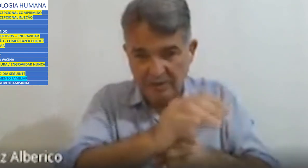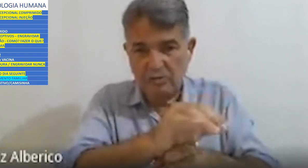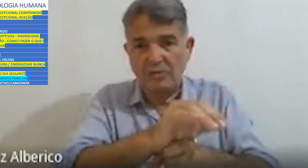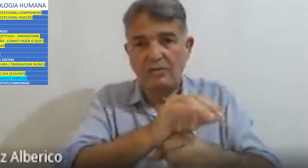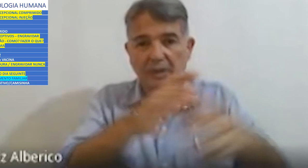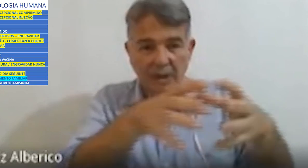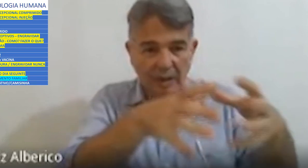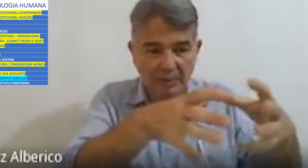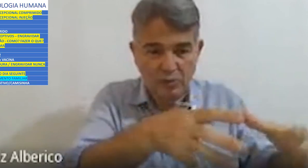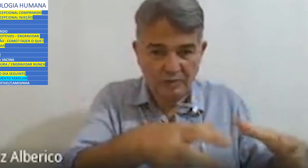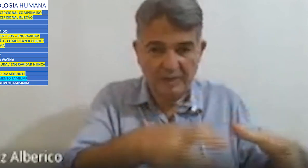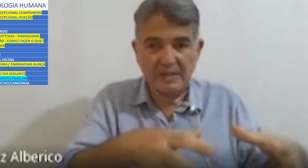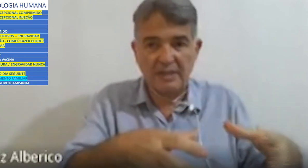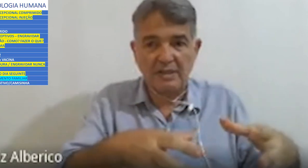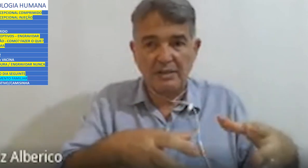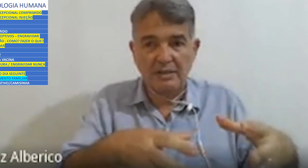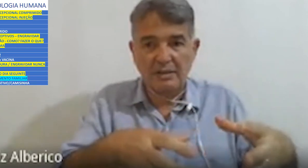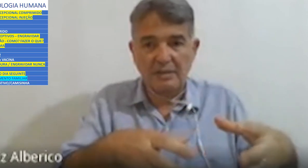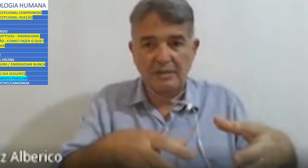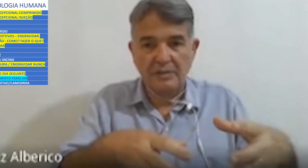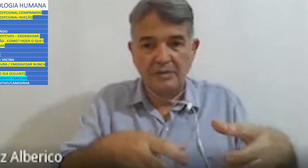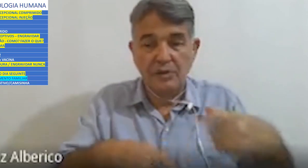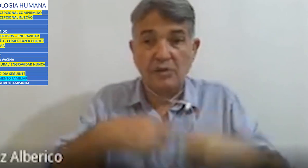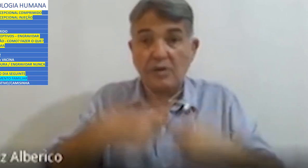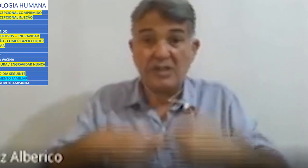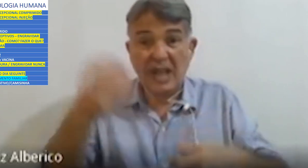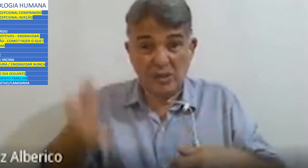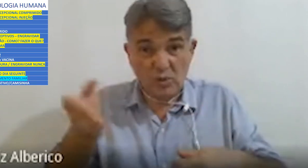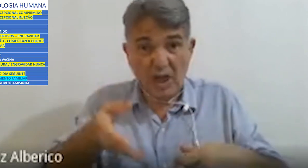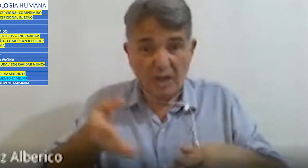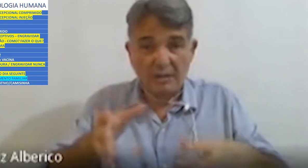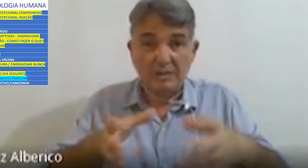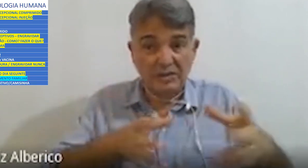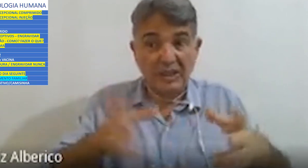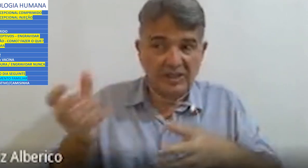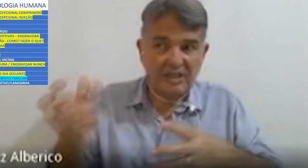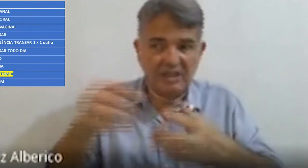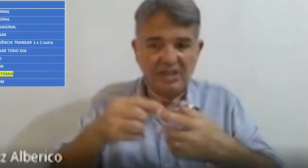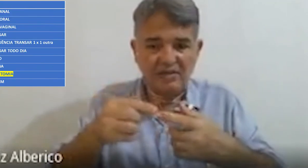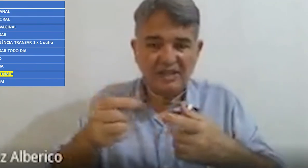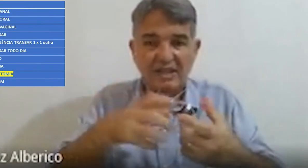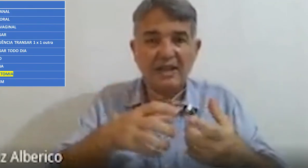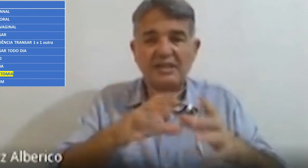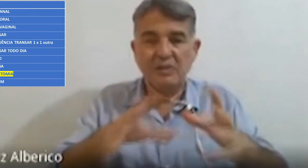isso. A pessoa vai dizer. Então, sexo já, se ela já entendesse, fizer essa ligação,